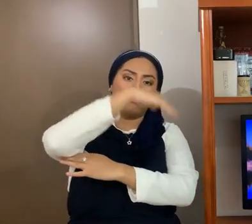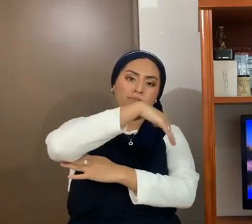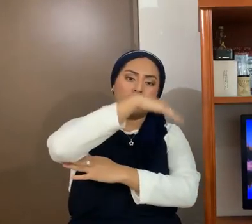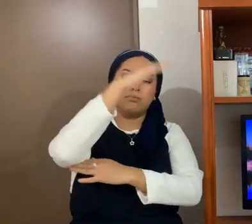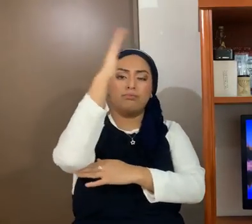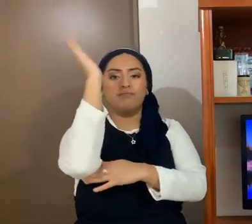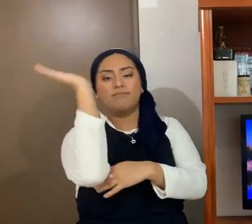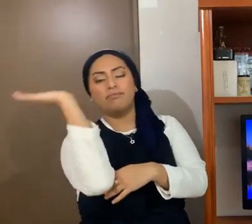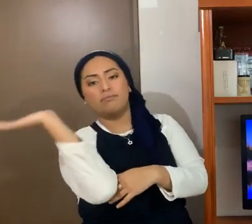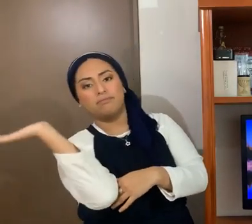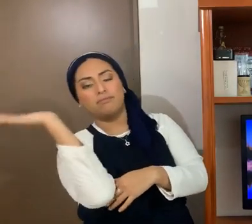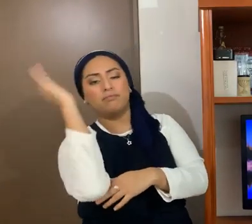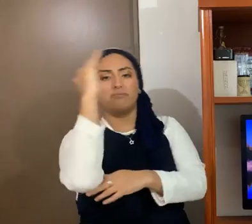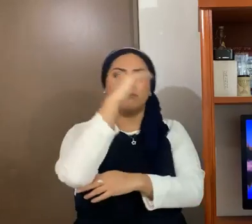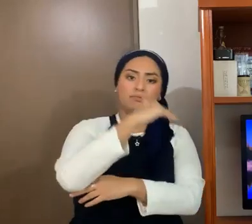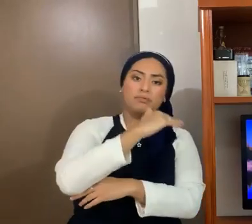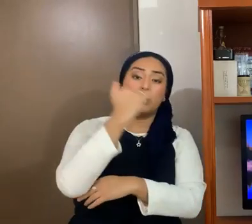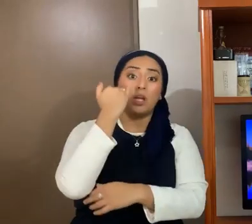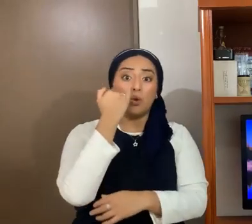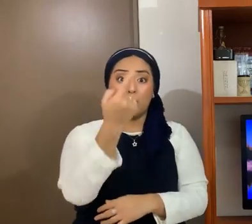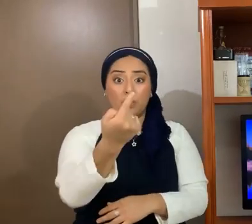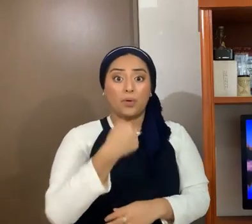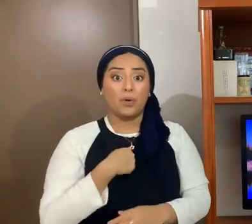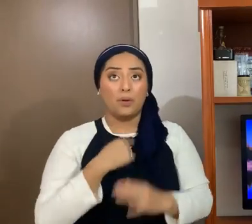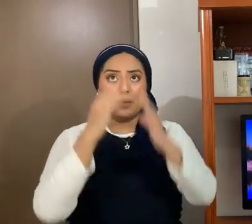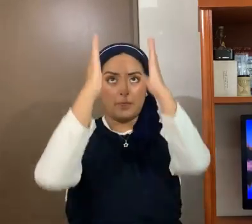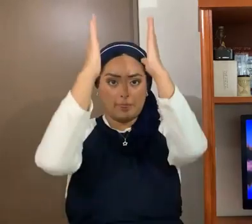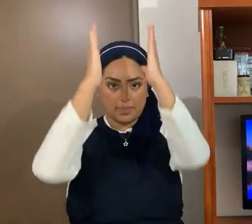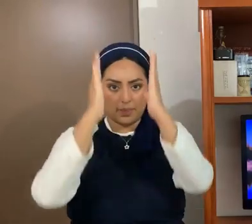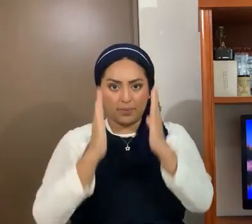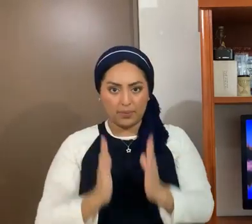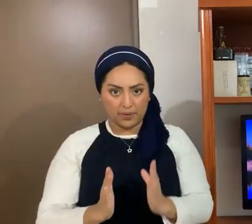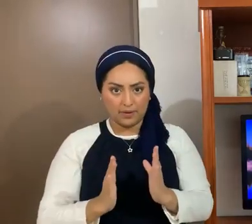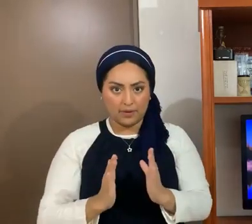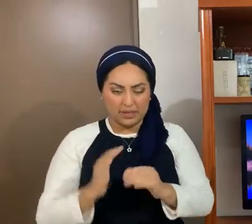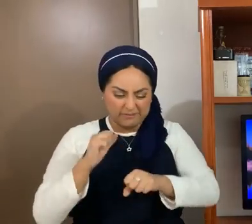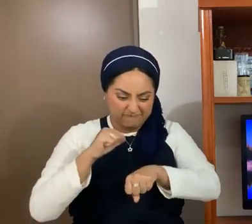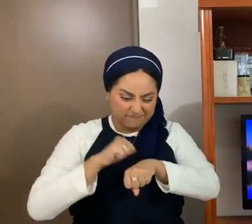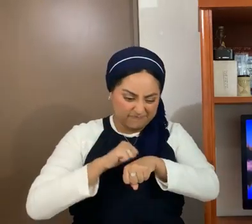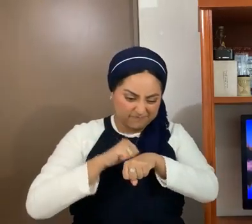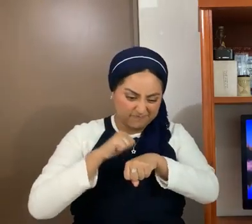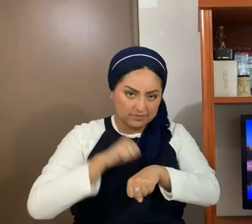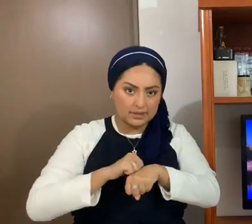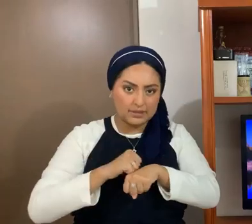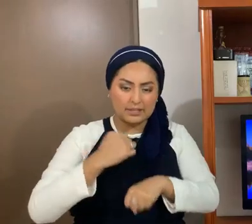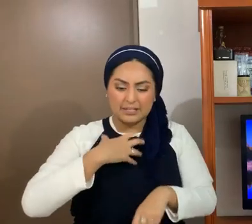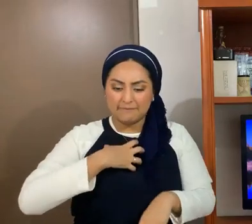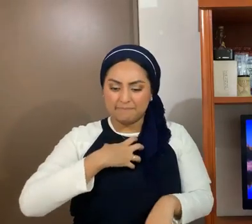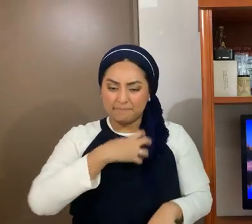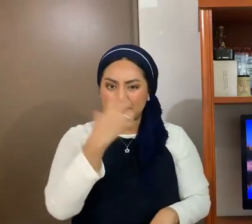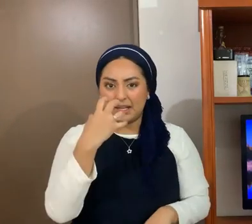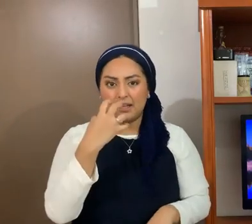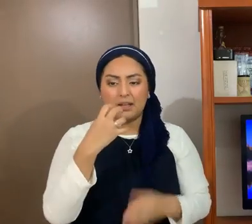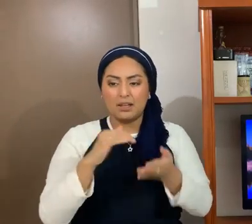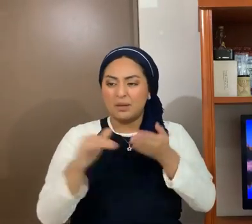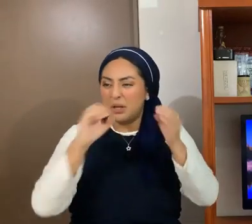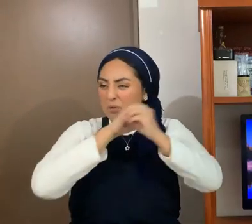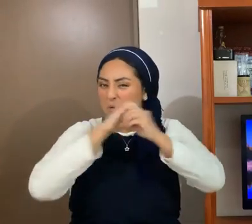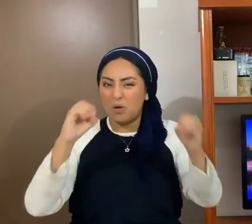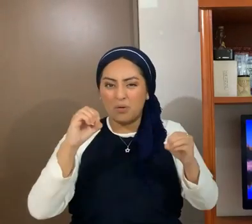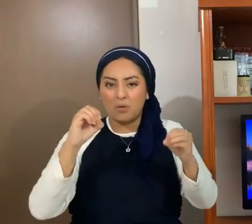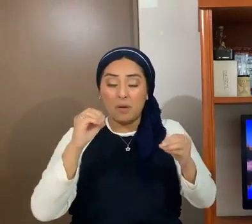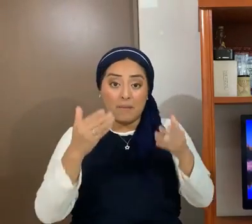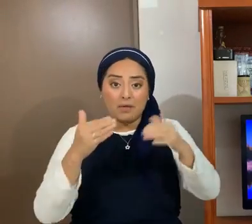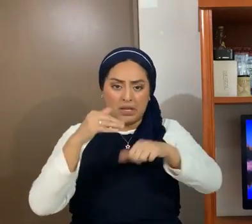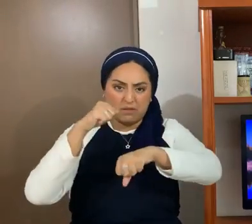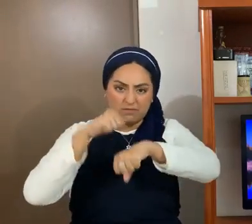es flexible. Si nosotros somos así, duros, amargados, con falta de perdón, a lo mejor vamos a